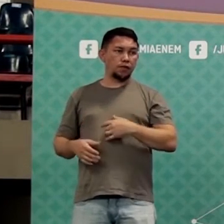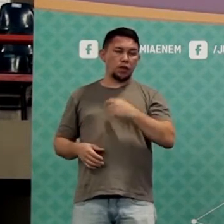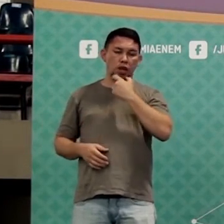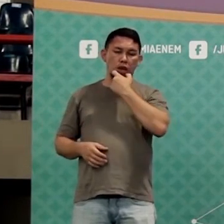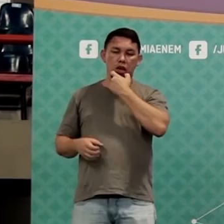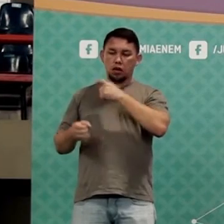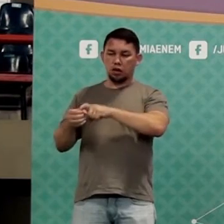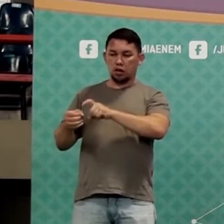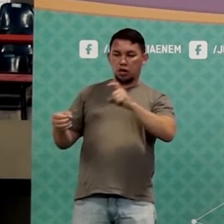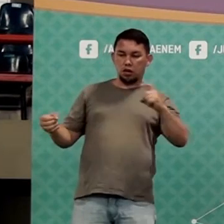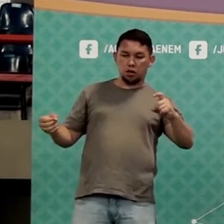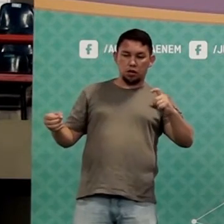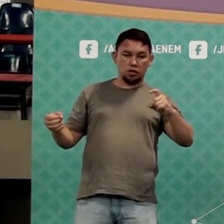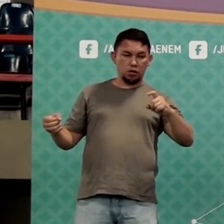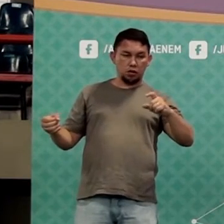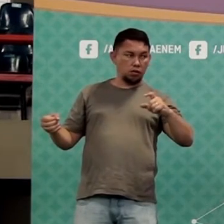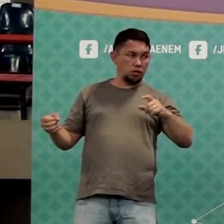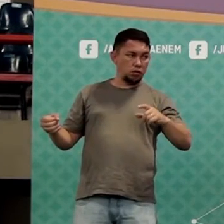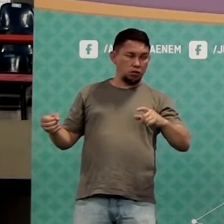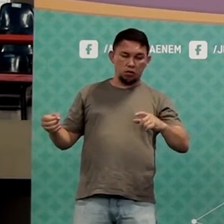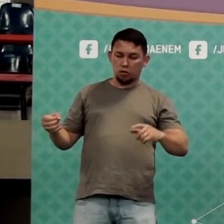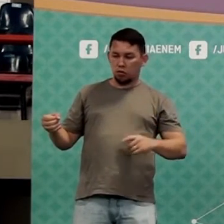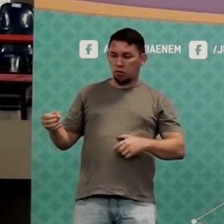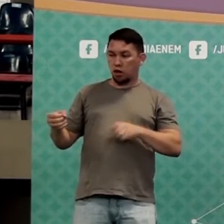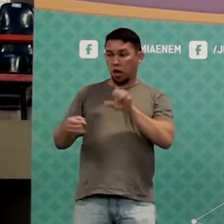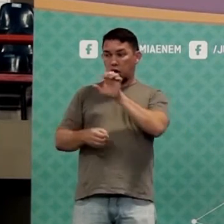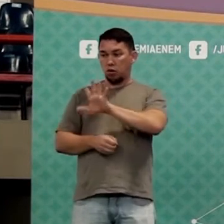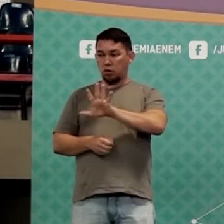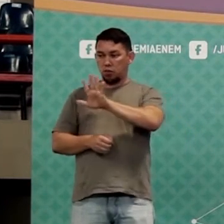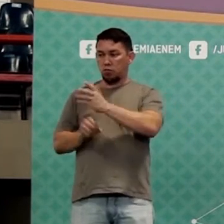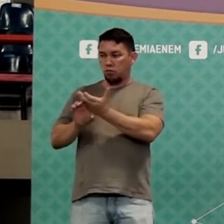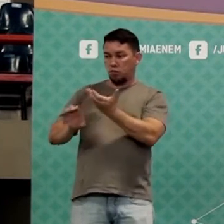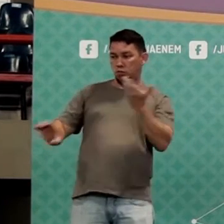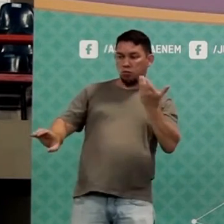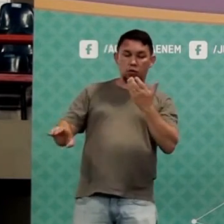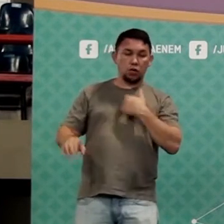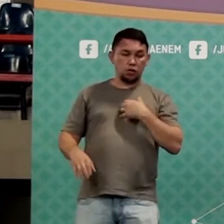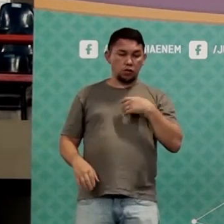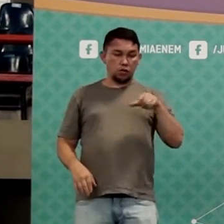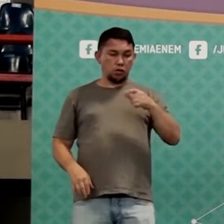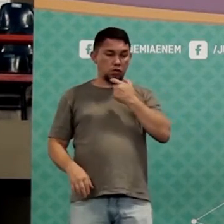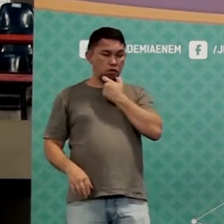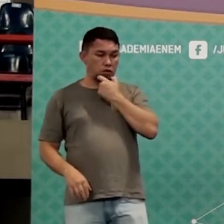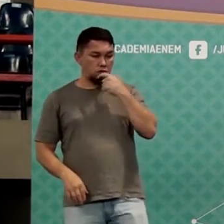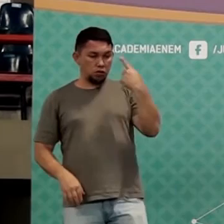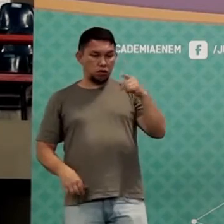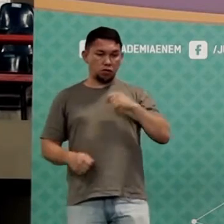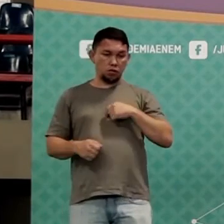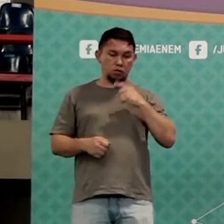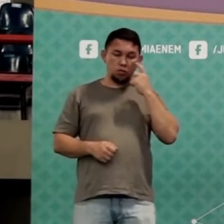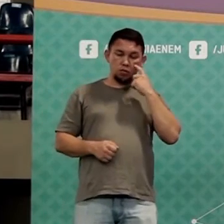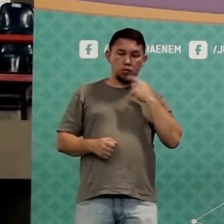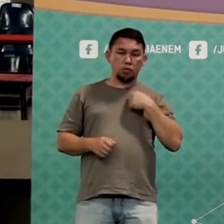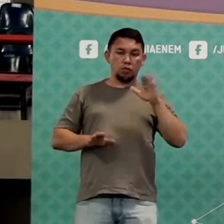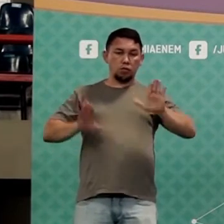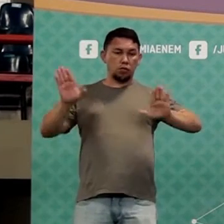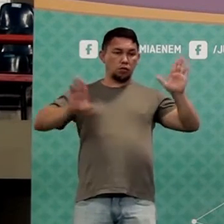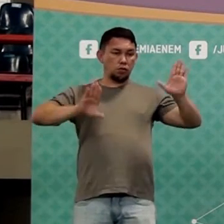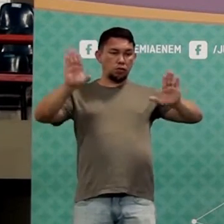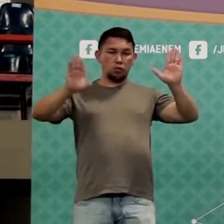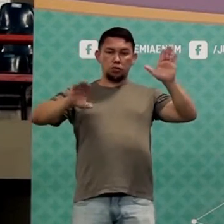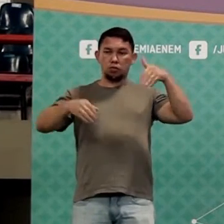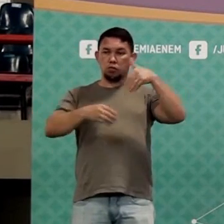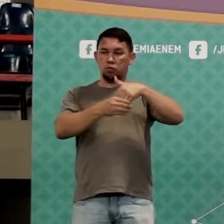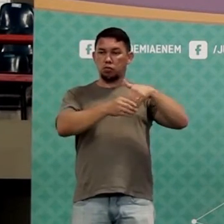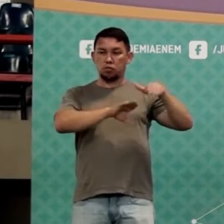Inglaterra, do Reino Unido sair da União Europeia, desculpa. A Inglaterra fez uma consulta popular